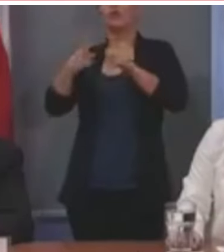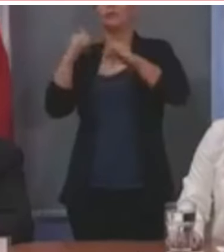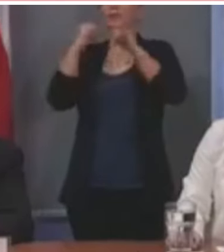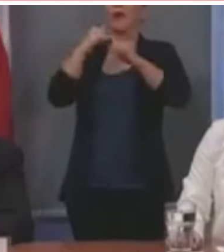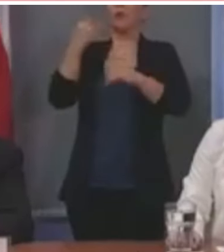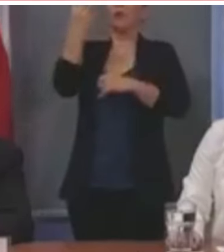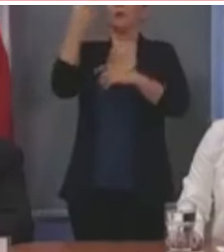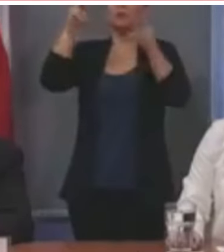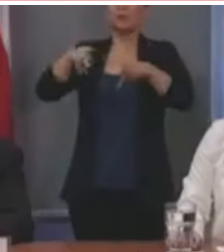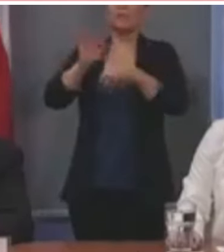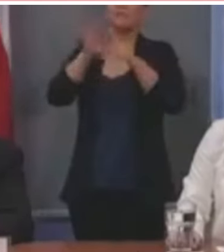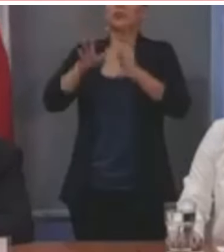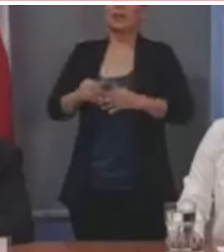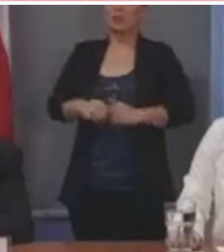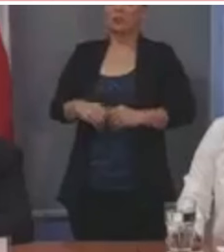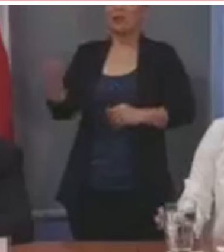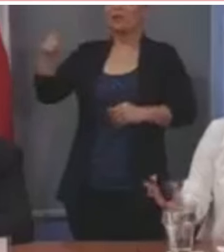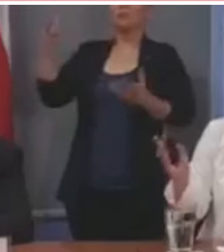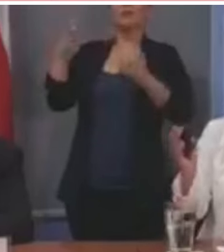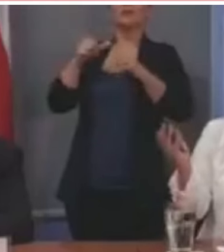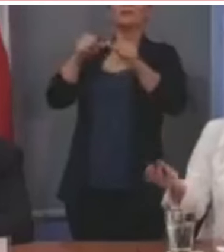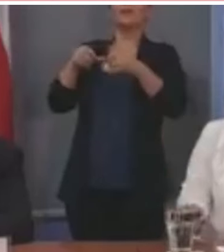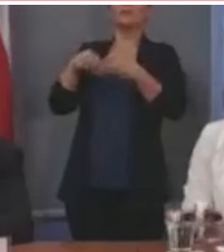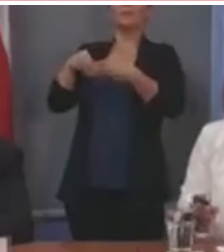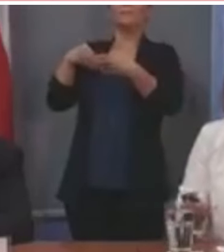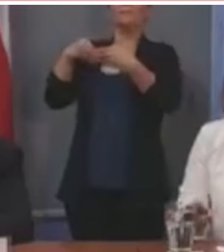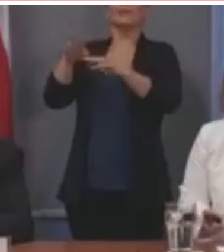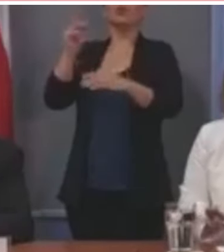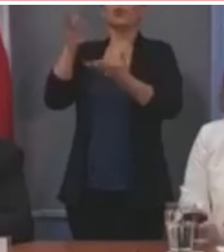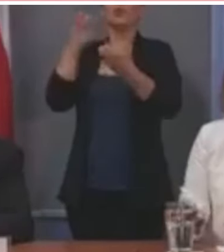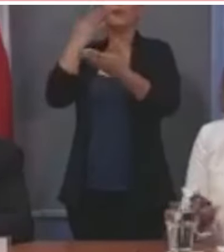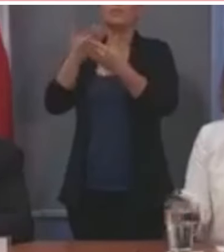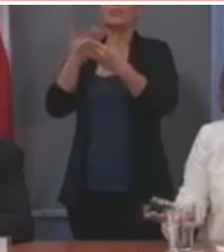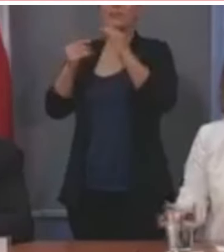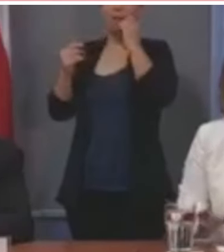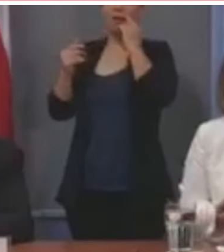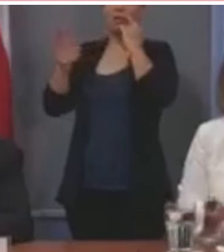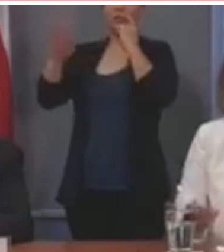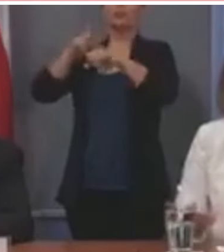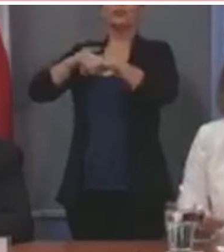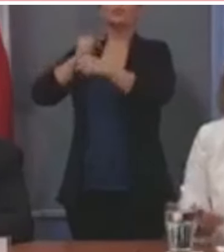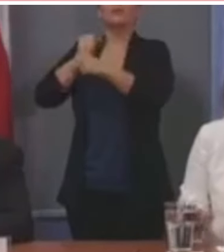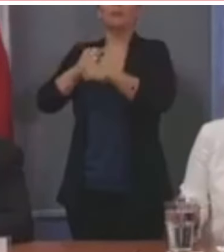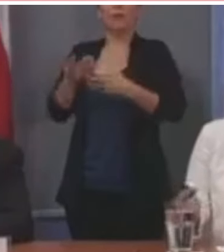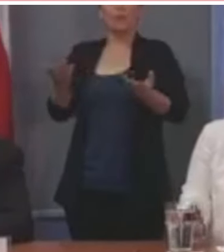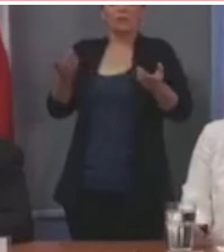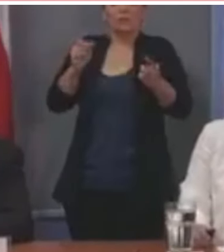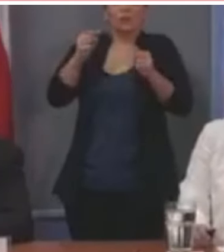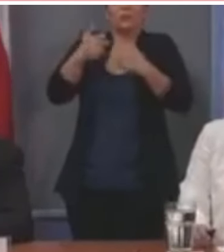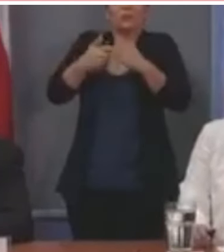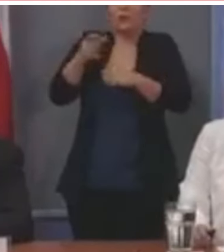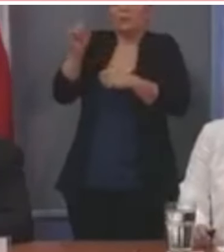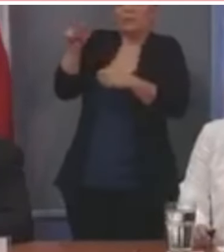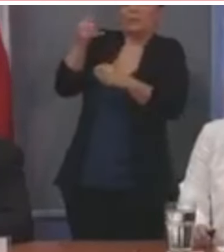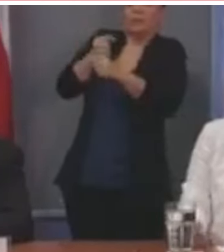Porque de alguna forma quieren, de alguna manera, no evidenciar el tiempo que están laborando. ¿Cuál es el problema? Si están aquí.